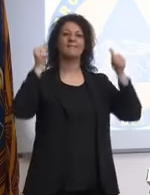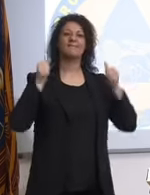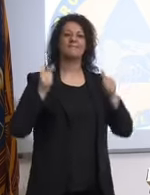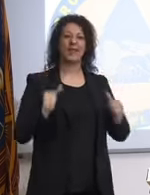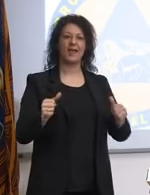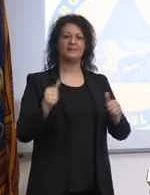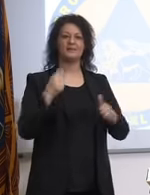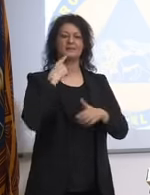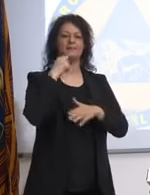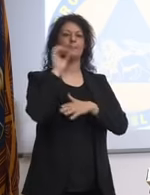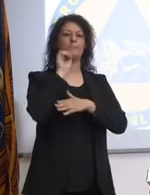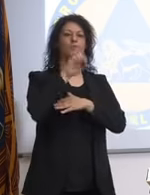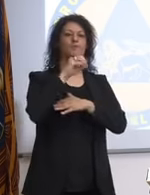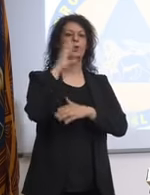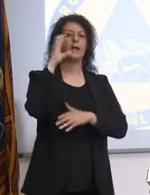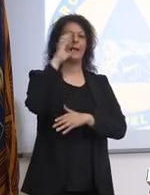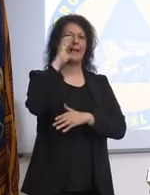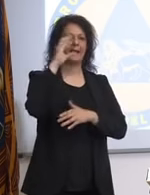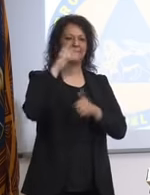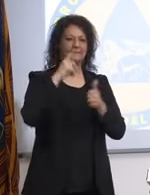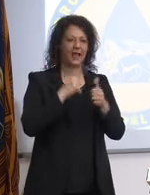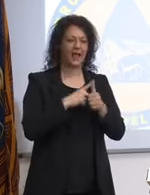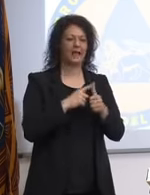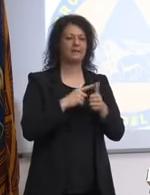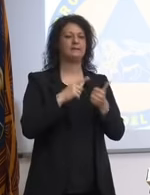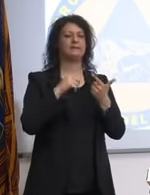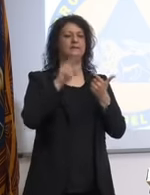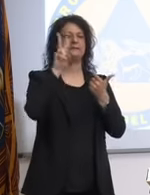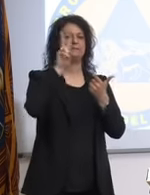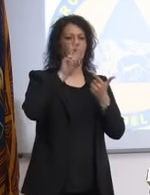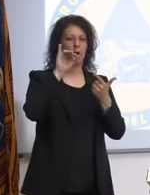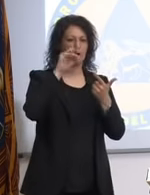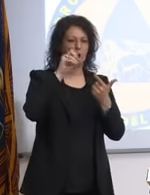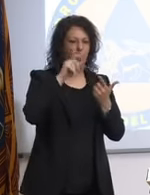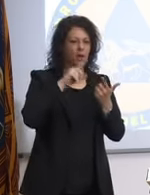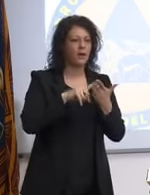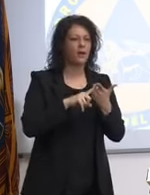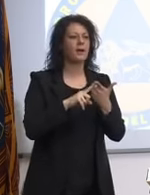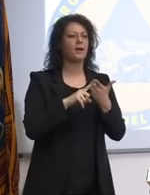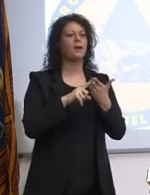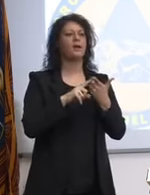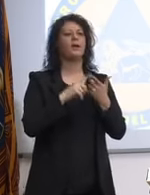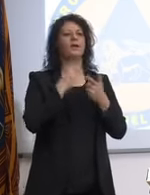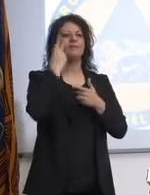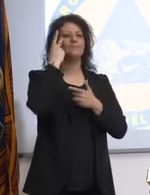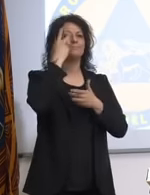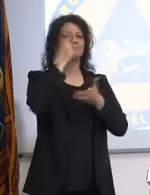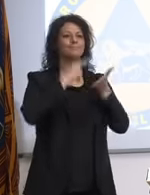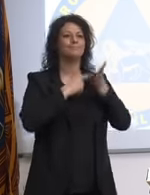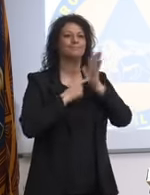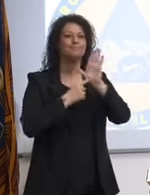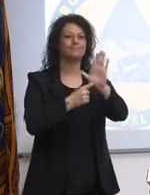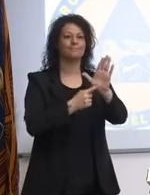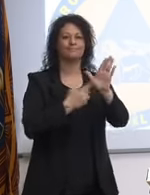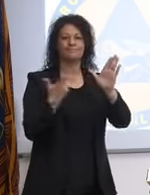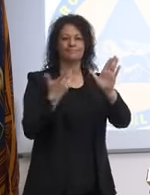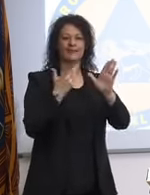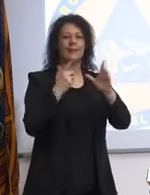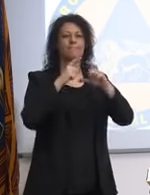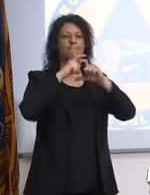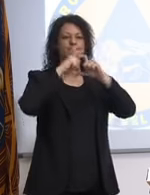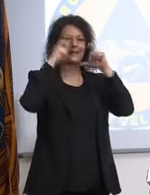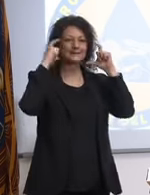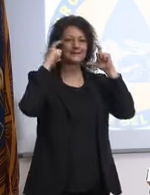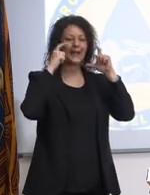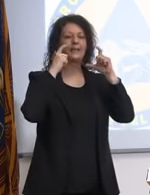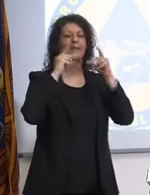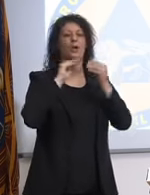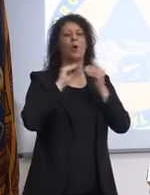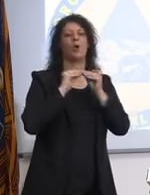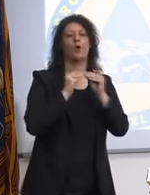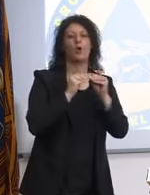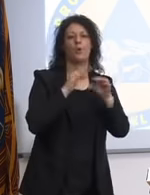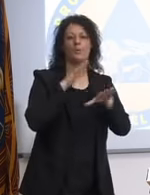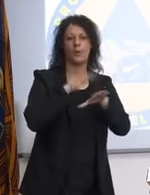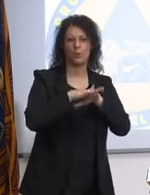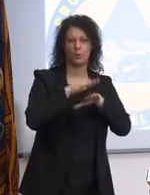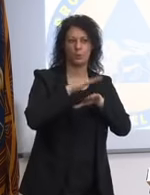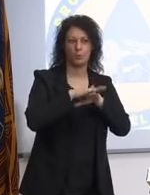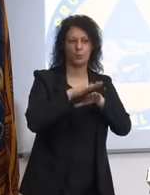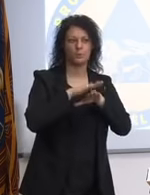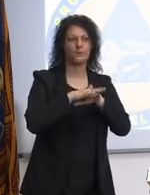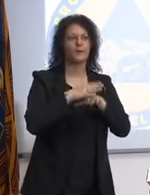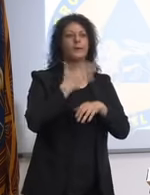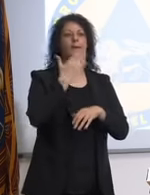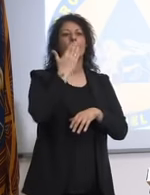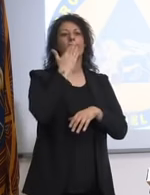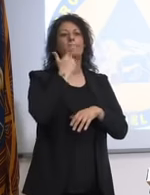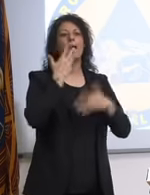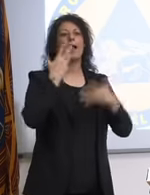i natti, della viola, che mostrano la mascherina come si mette e come si usa. Manca forse il sottotitolo,